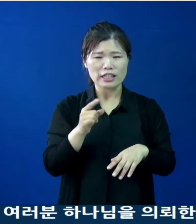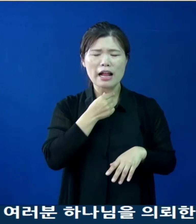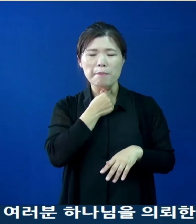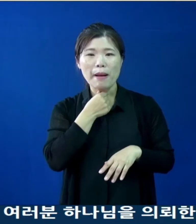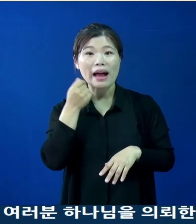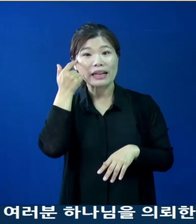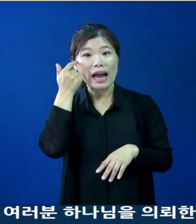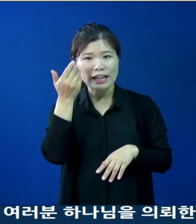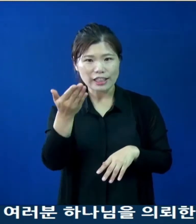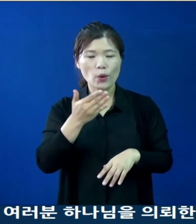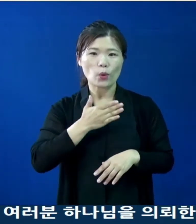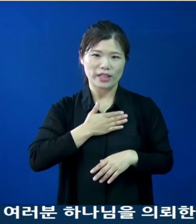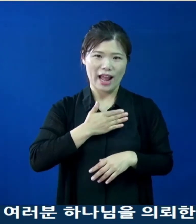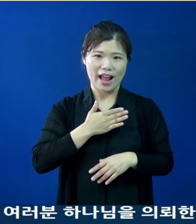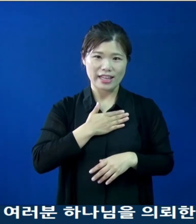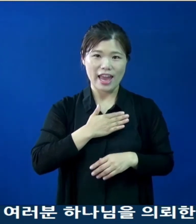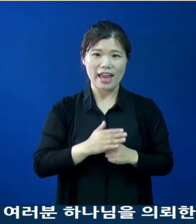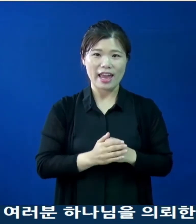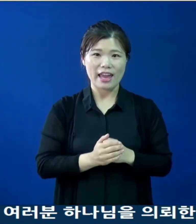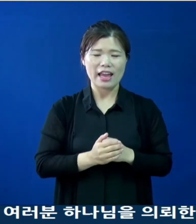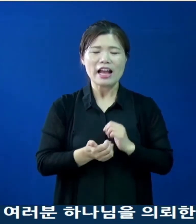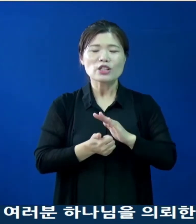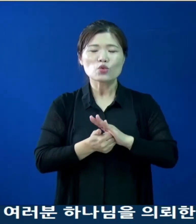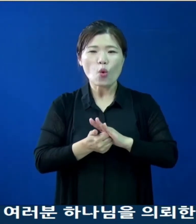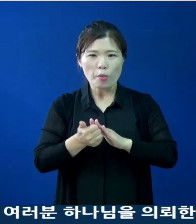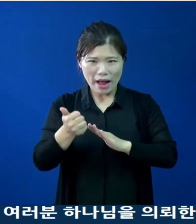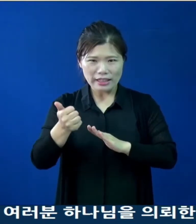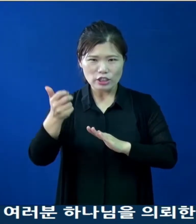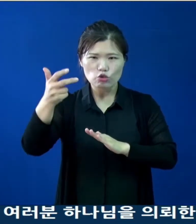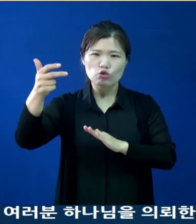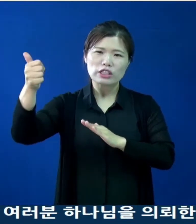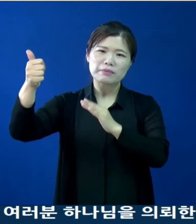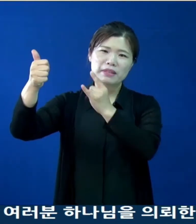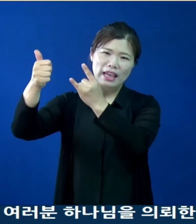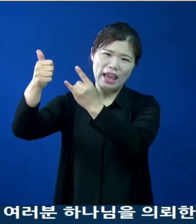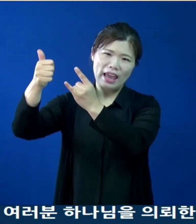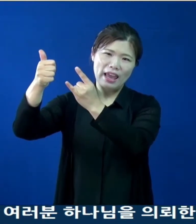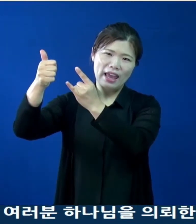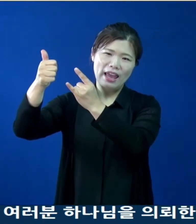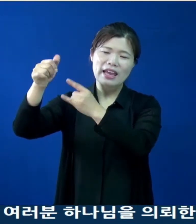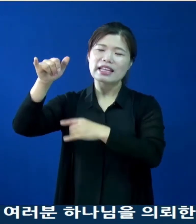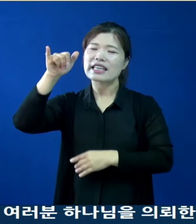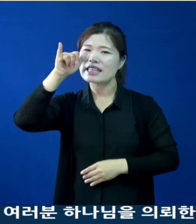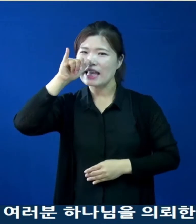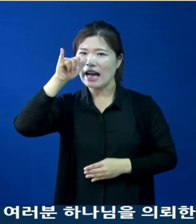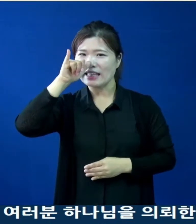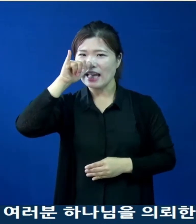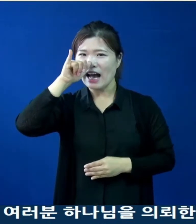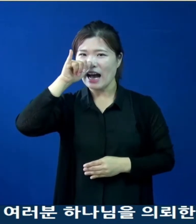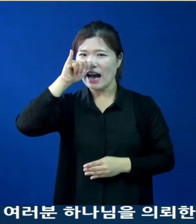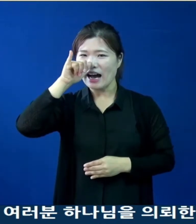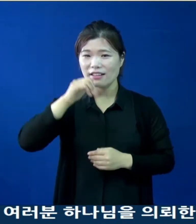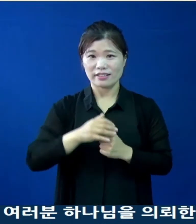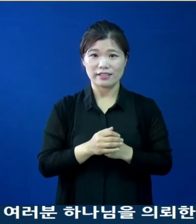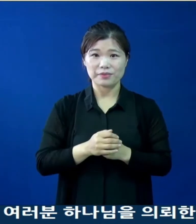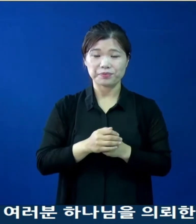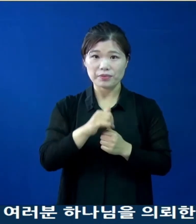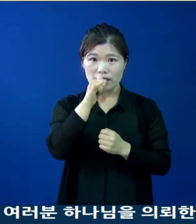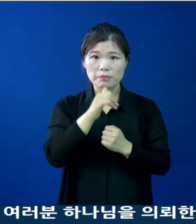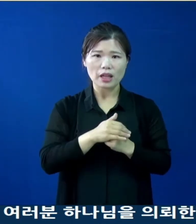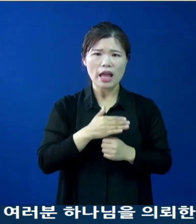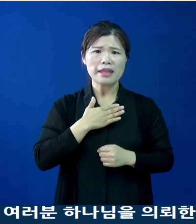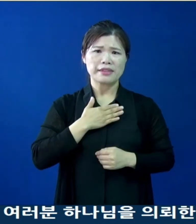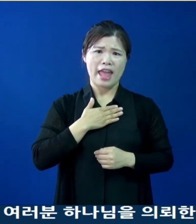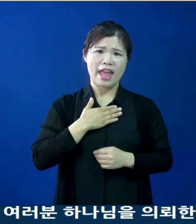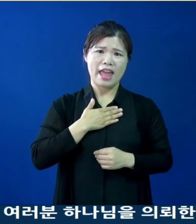바라리요? 나의 소망은 주께 있나이다. 여러분, 내